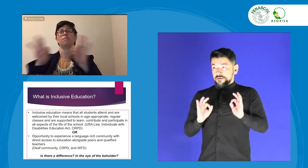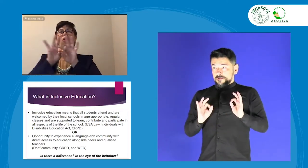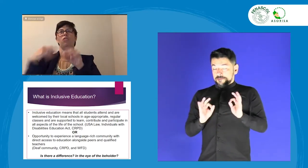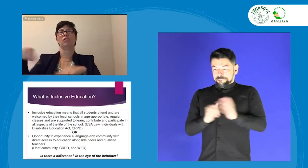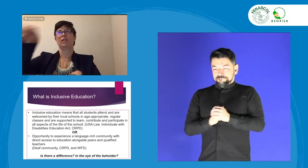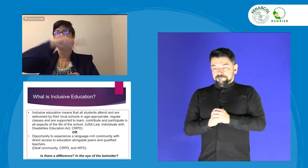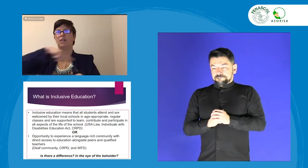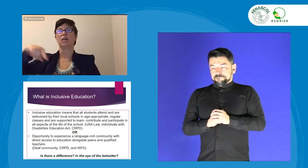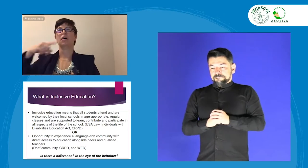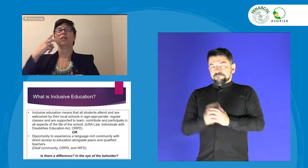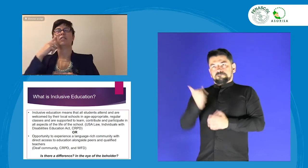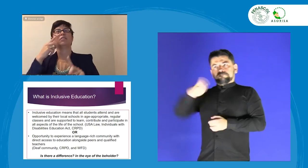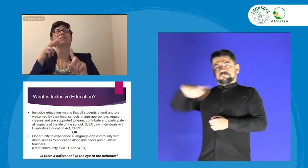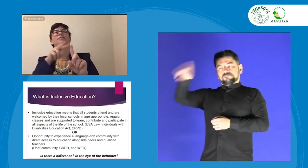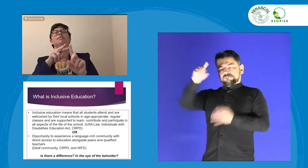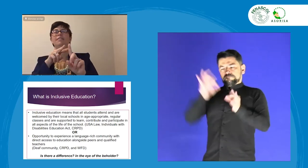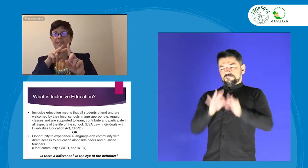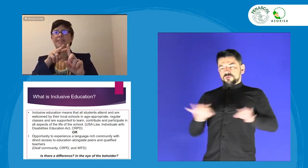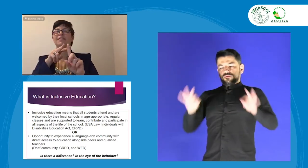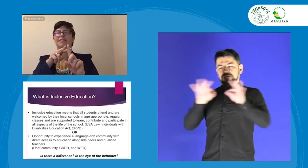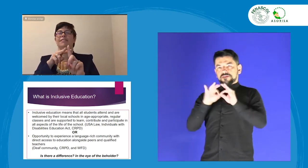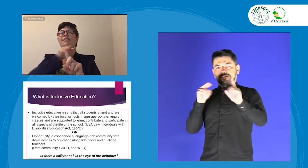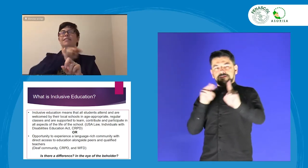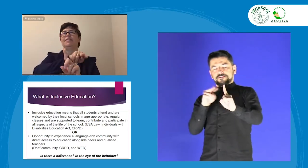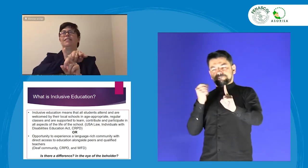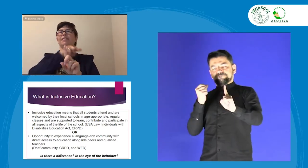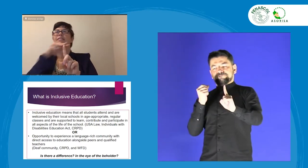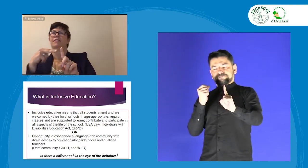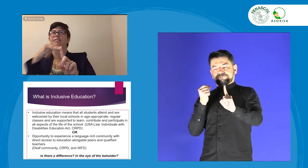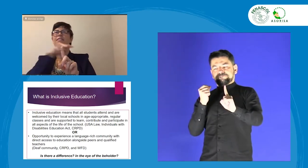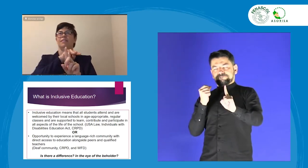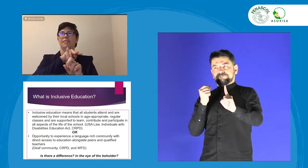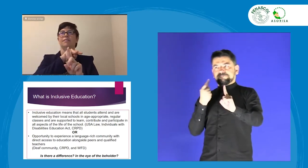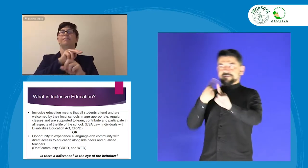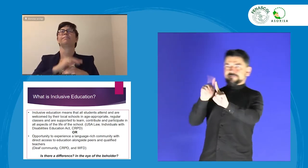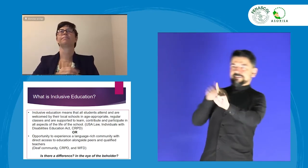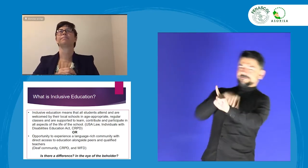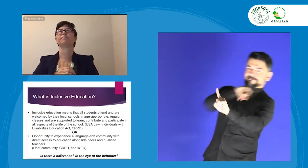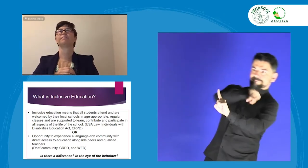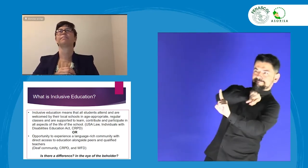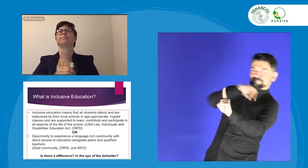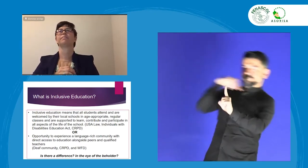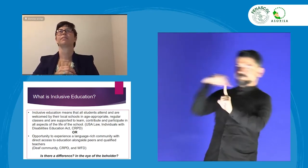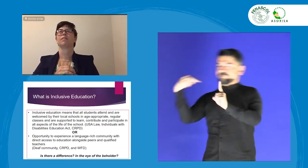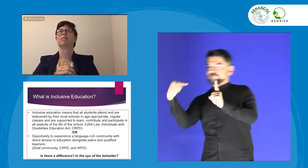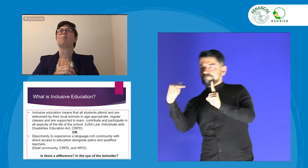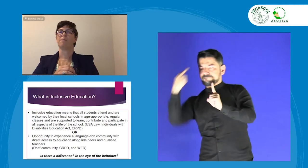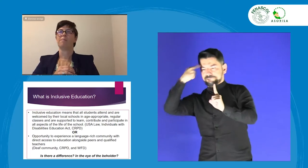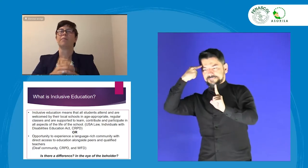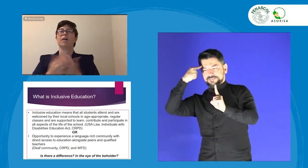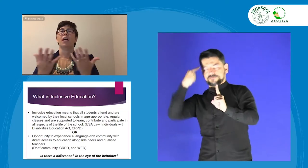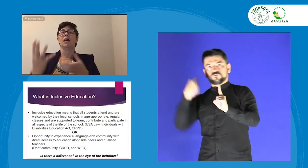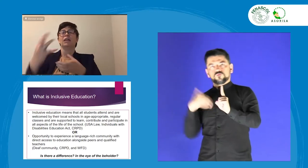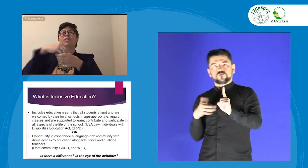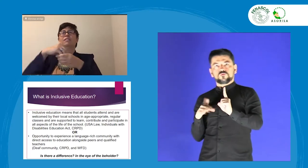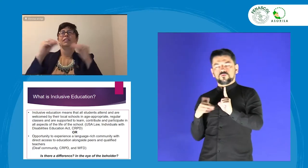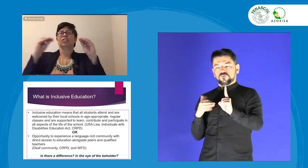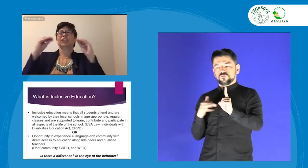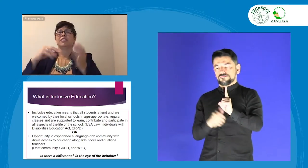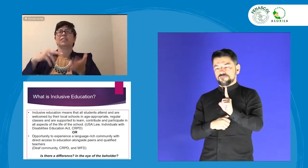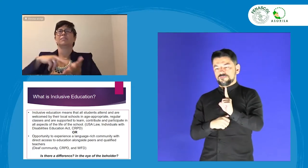Ahora bien, es importante que cuando hablamos acerca de educación inclusiva, pues lo veamos desde diferentes